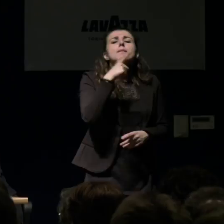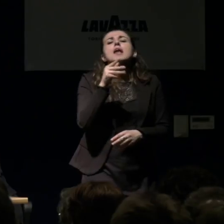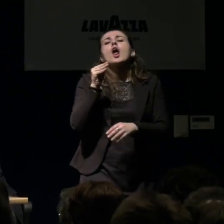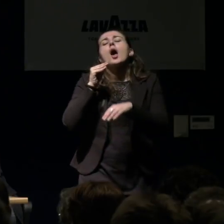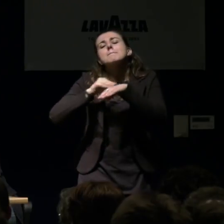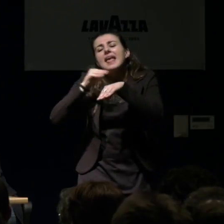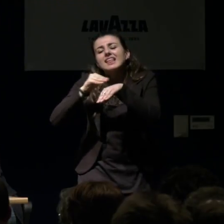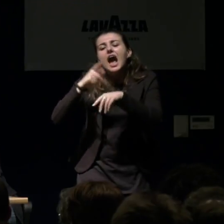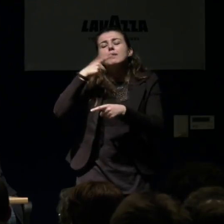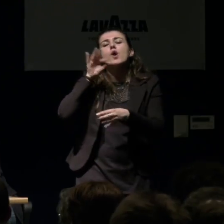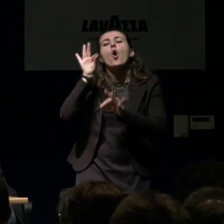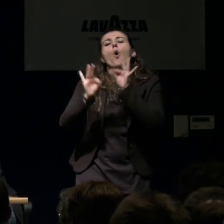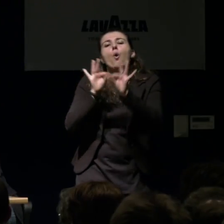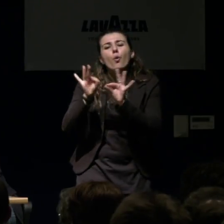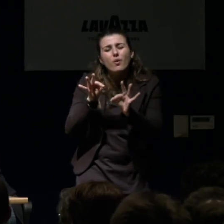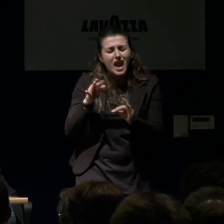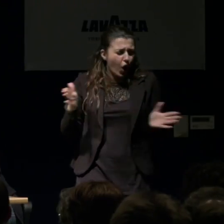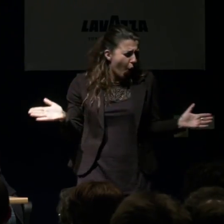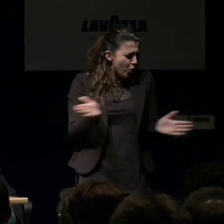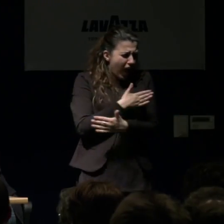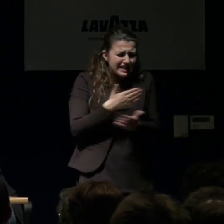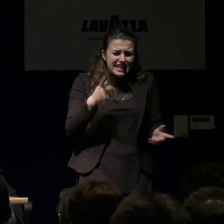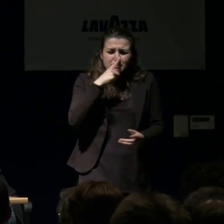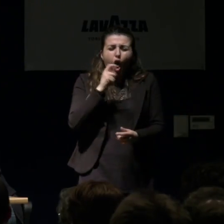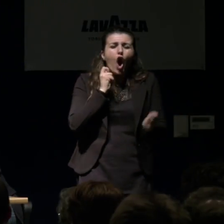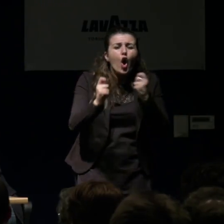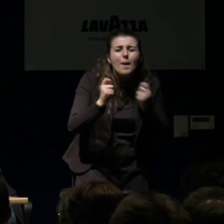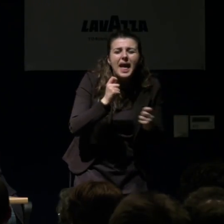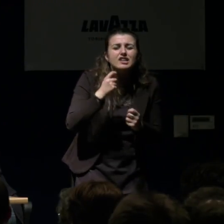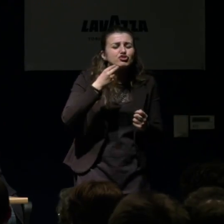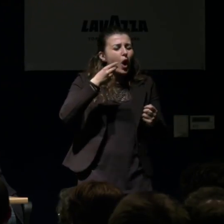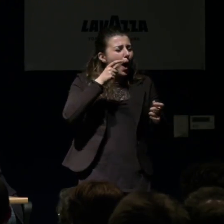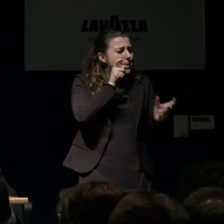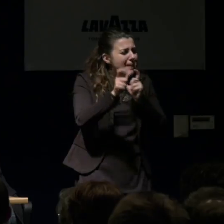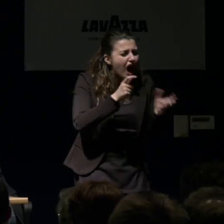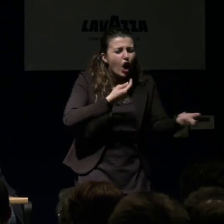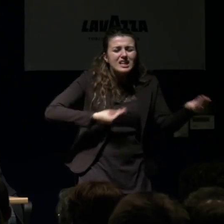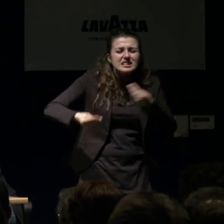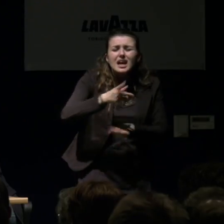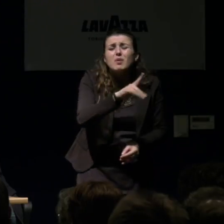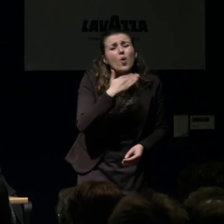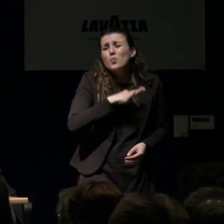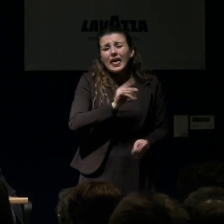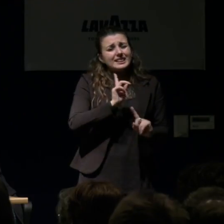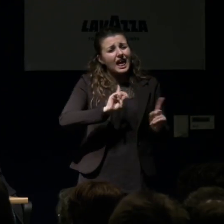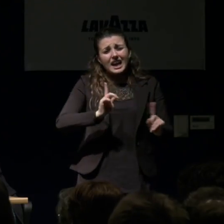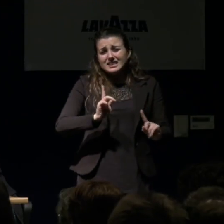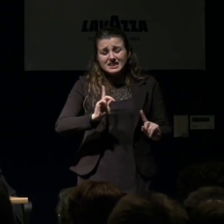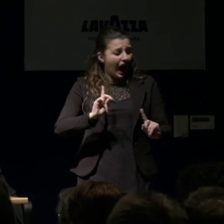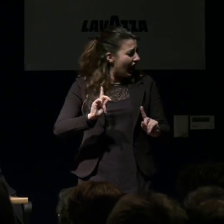tutti gli aspetti superficiali legati al commercio delle parole con il mondo non quelle veramente non gli interessavano